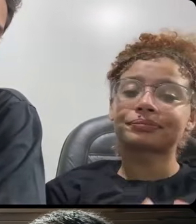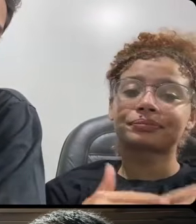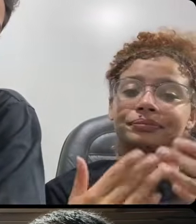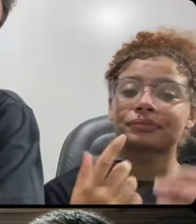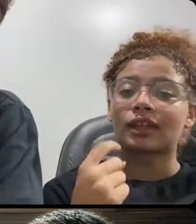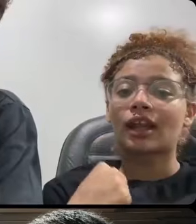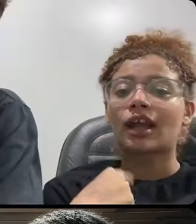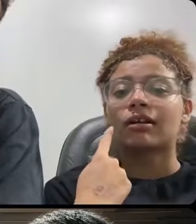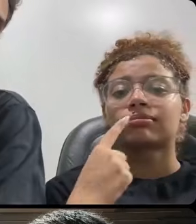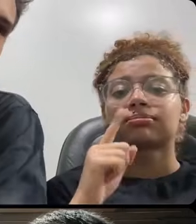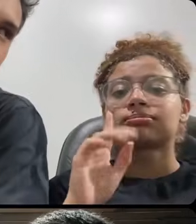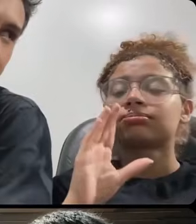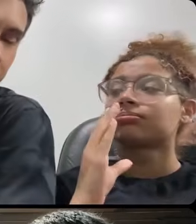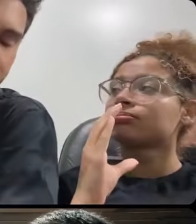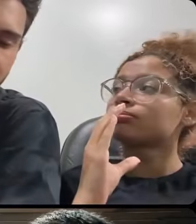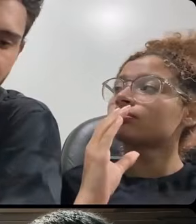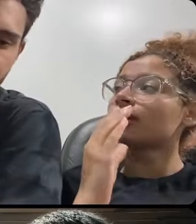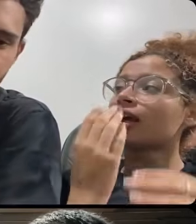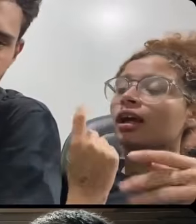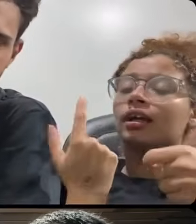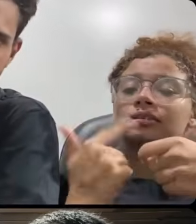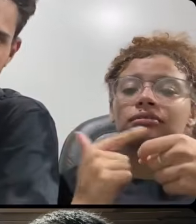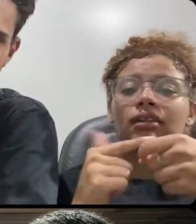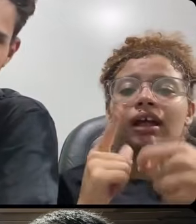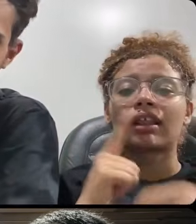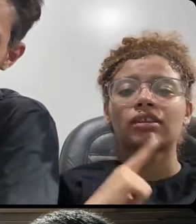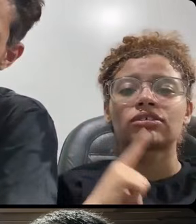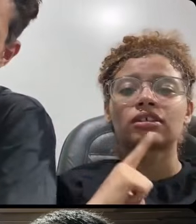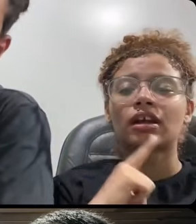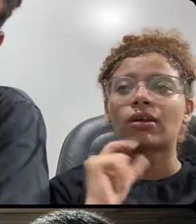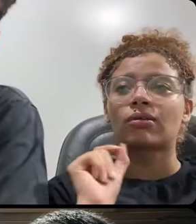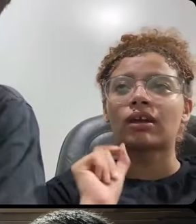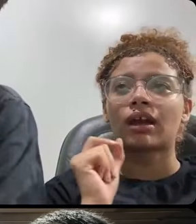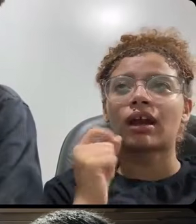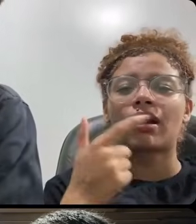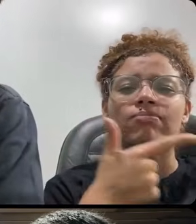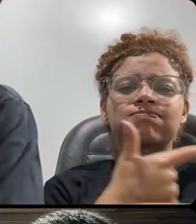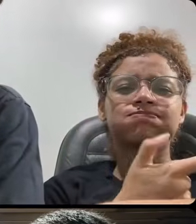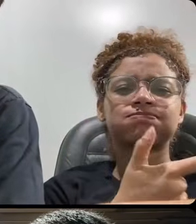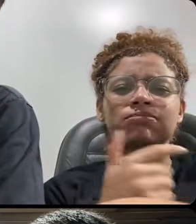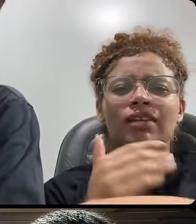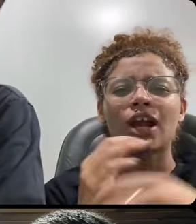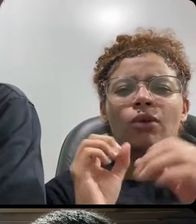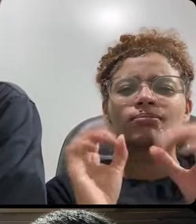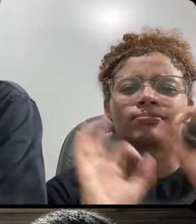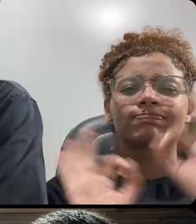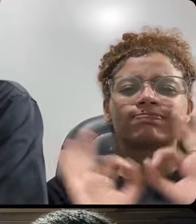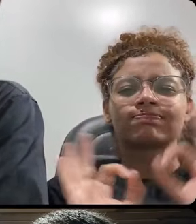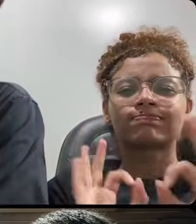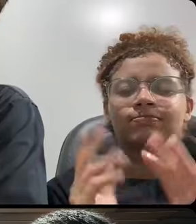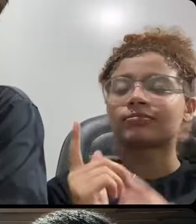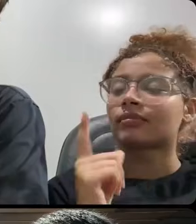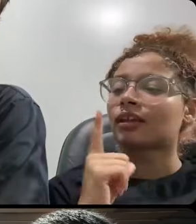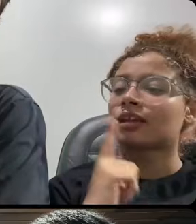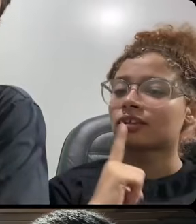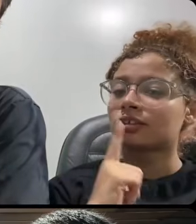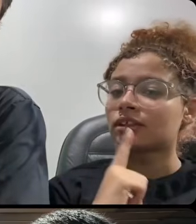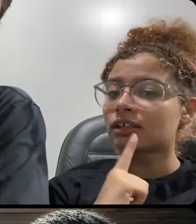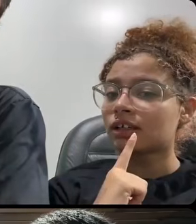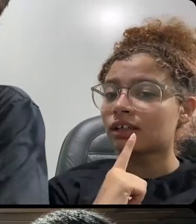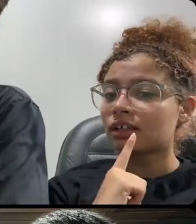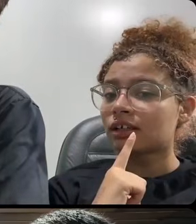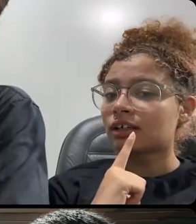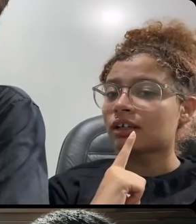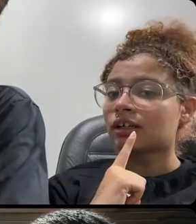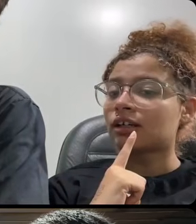Então, Capela de Santana é um desafio jovem que foi criado em 2014, eu acho, se não me engano.